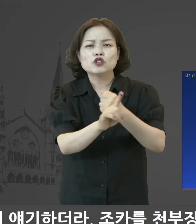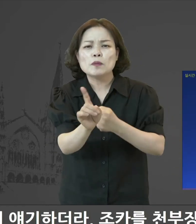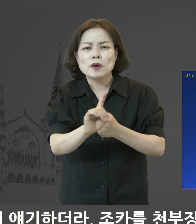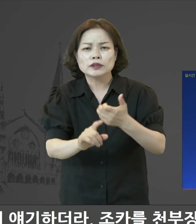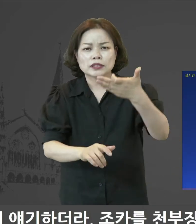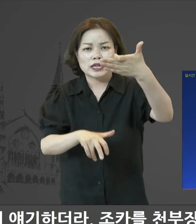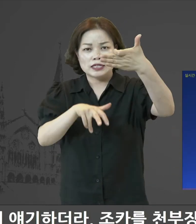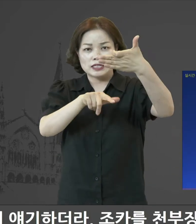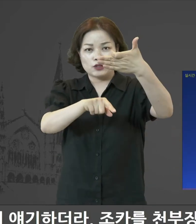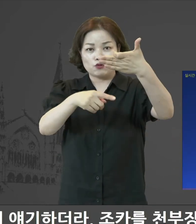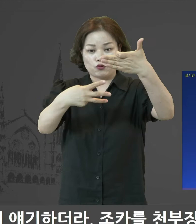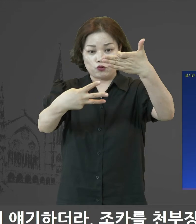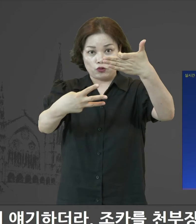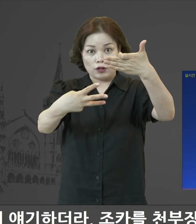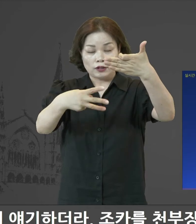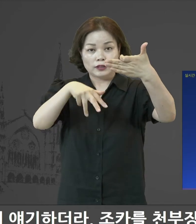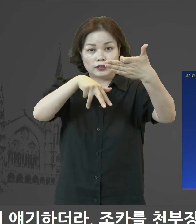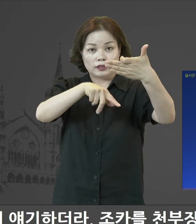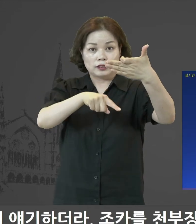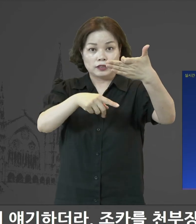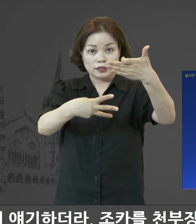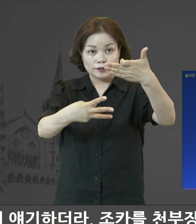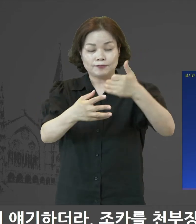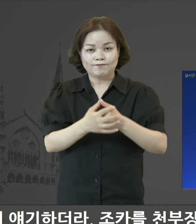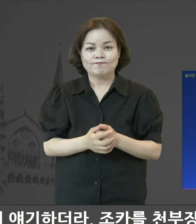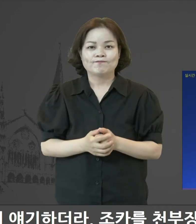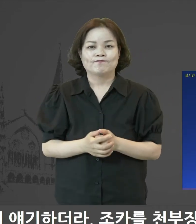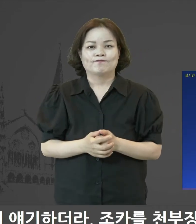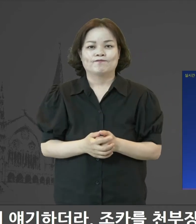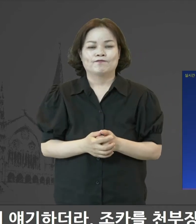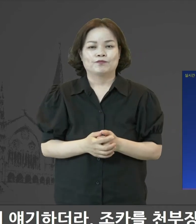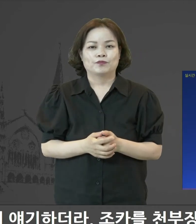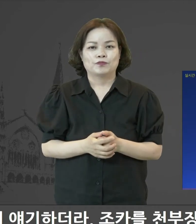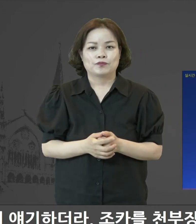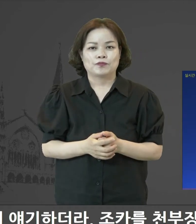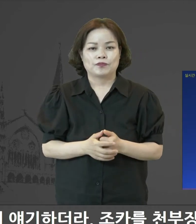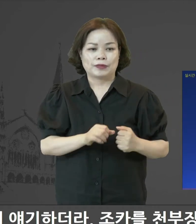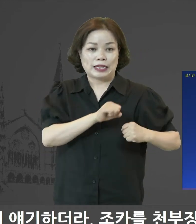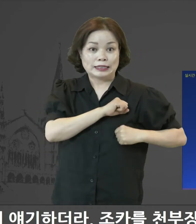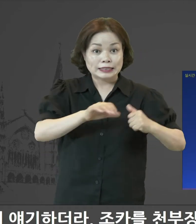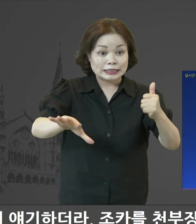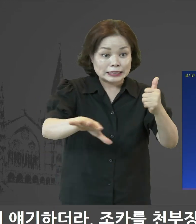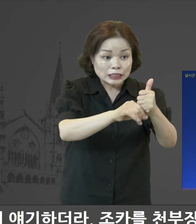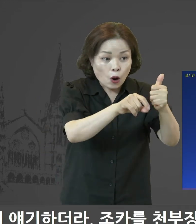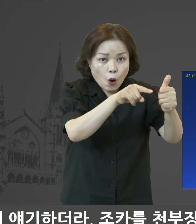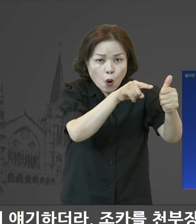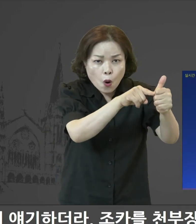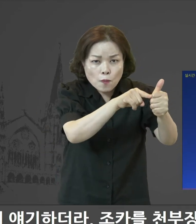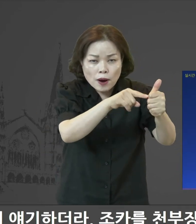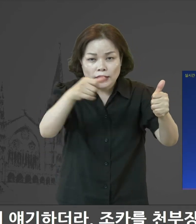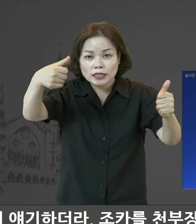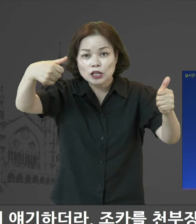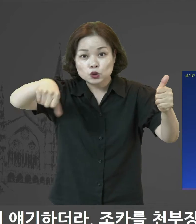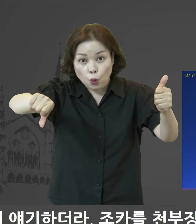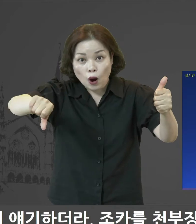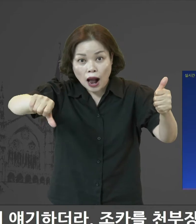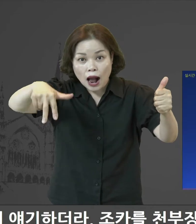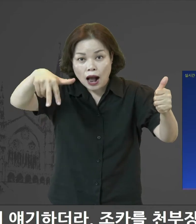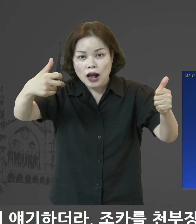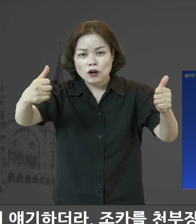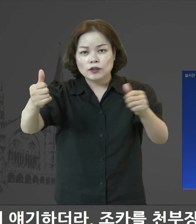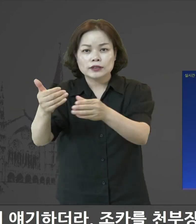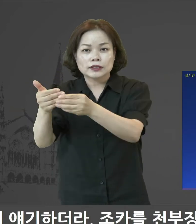19절을 보시기 바랍니다. 자, 19절 제가 읽어드리겠습니다. 천부장이 그의 조카입니다. 조카의